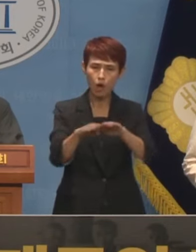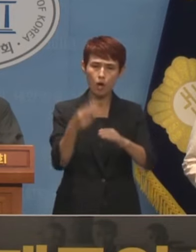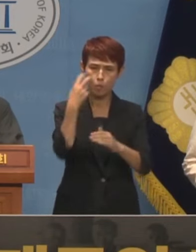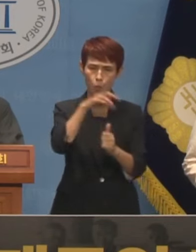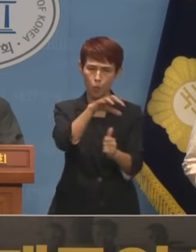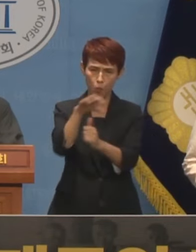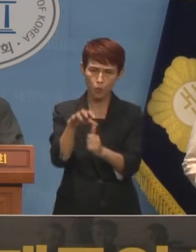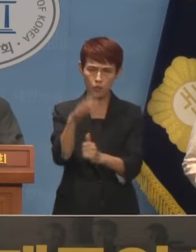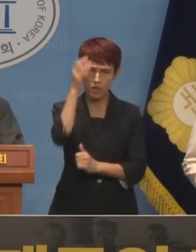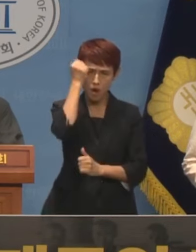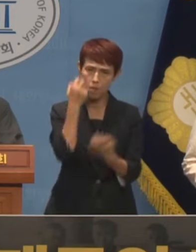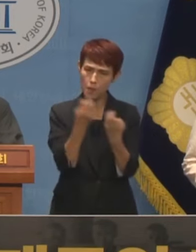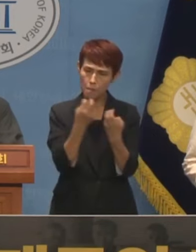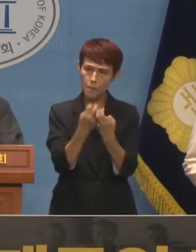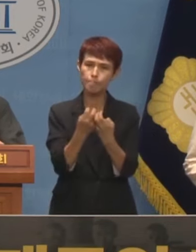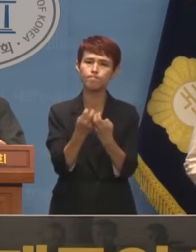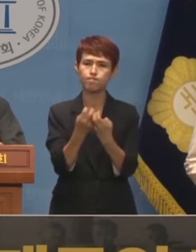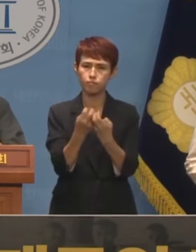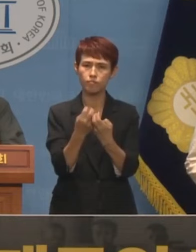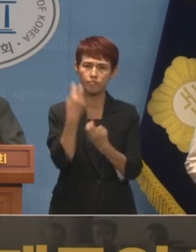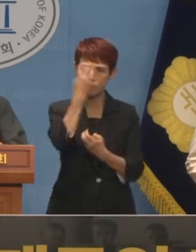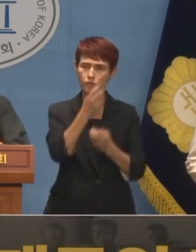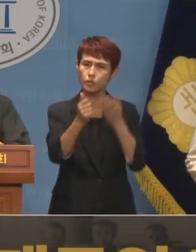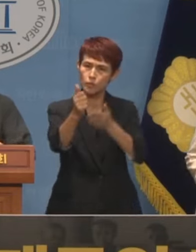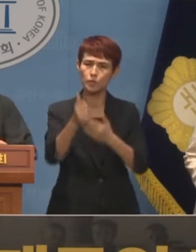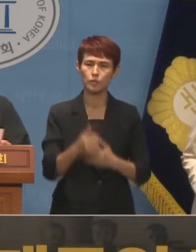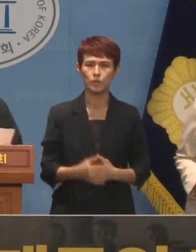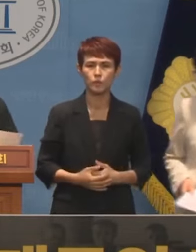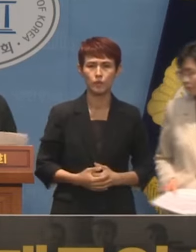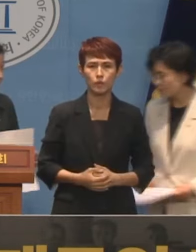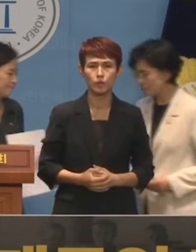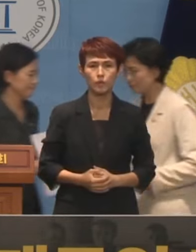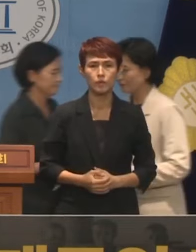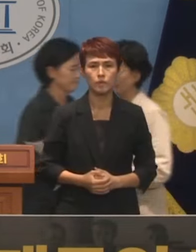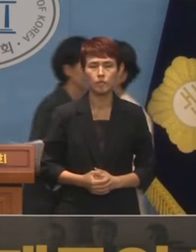기억할 방안을 적극적으로 모색해야 할